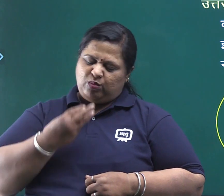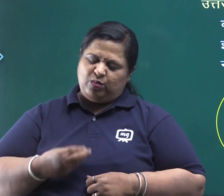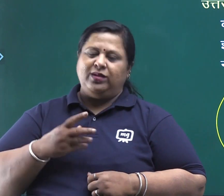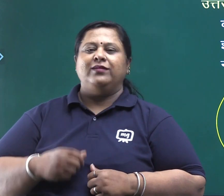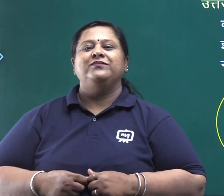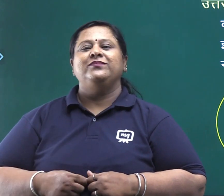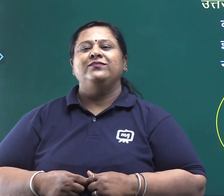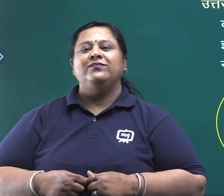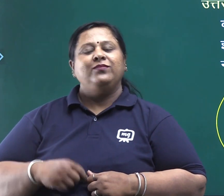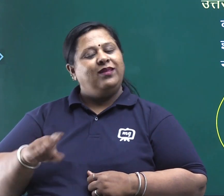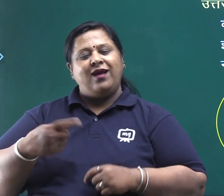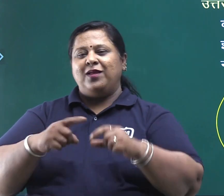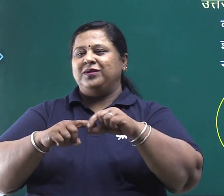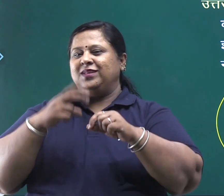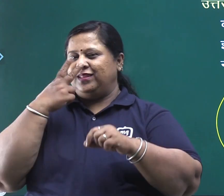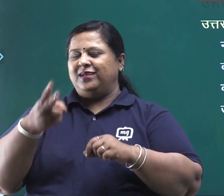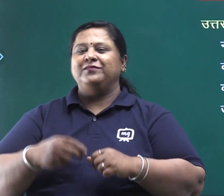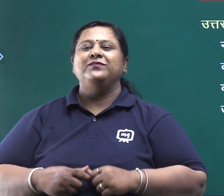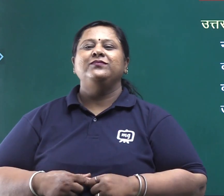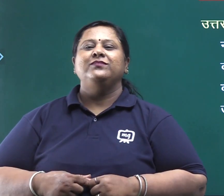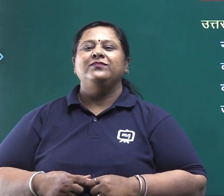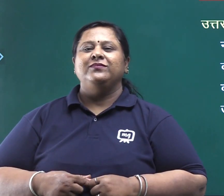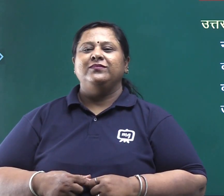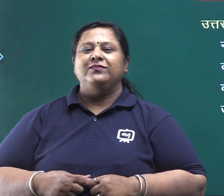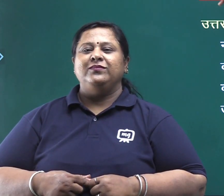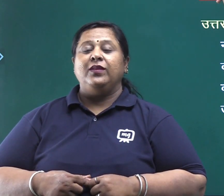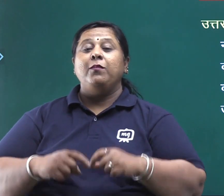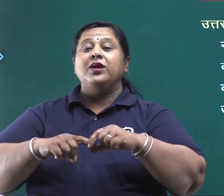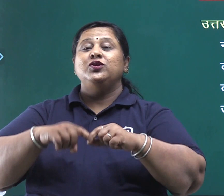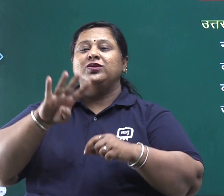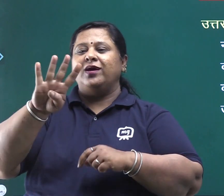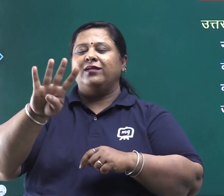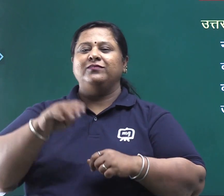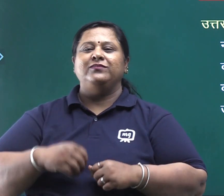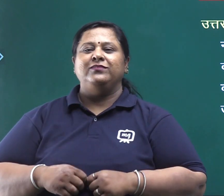है। आगे का प्रश्न देखते हैं। प्रश्न 4,